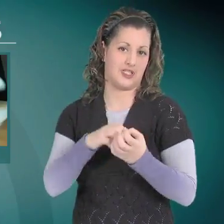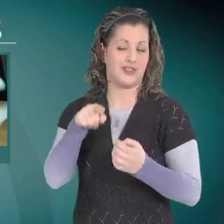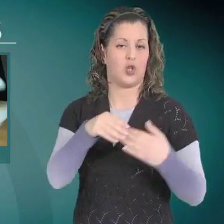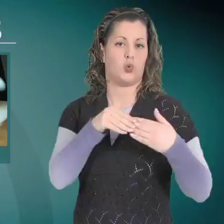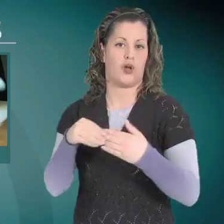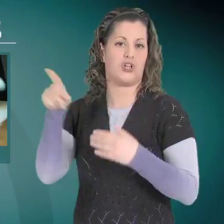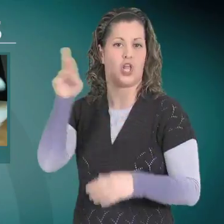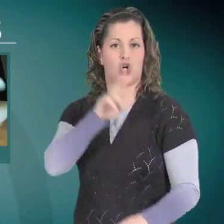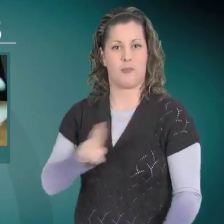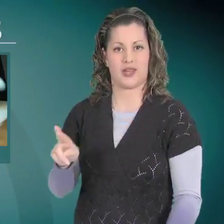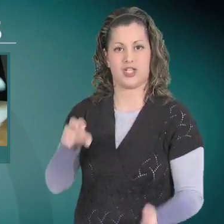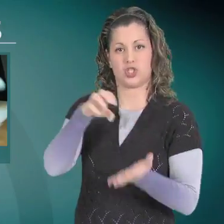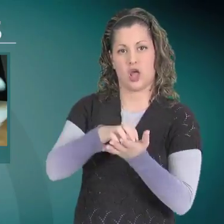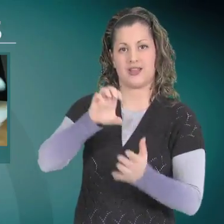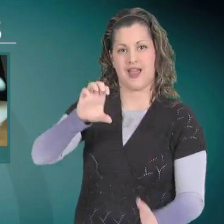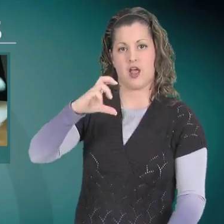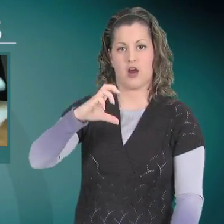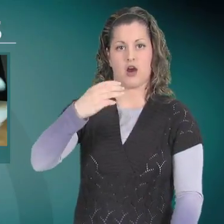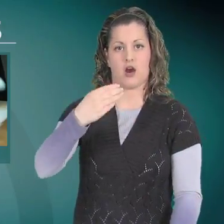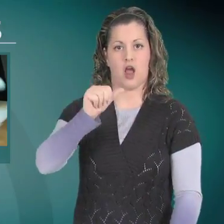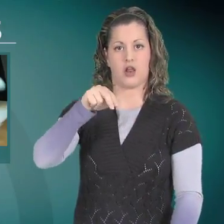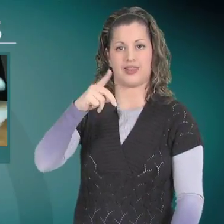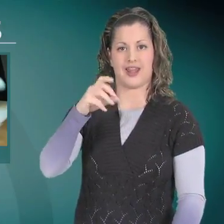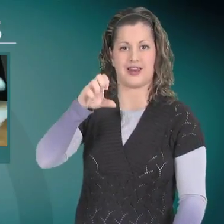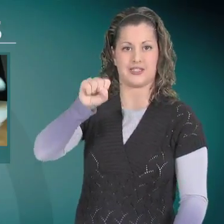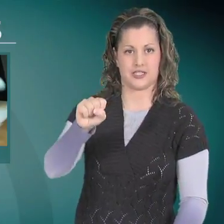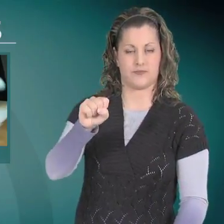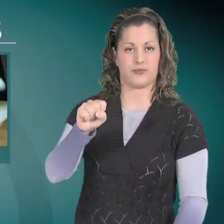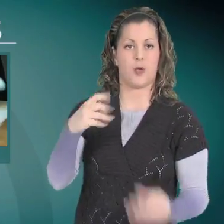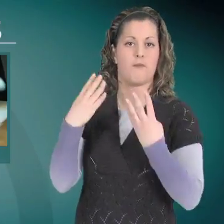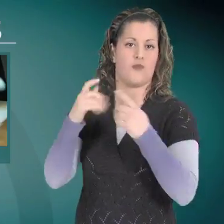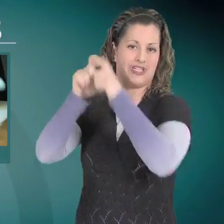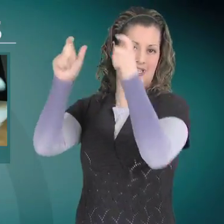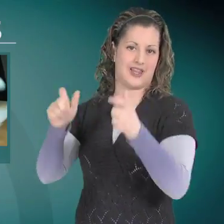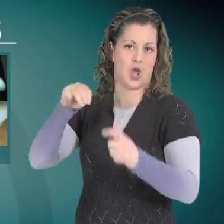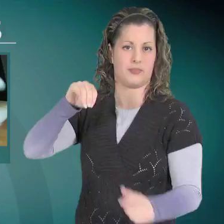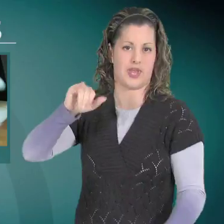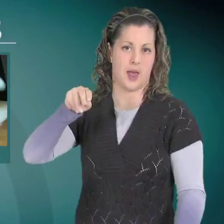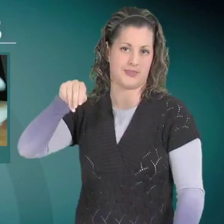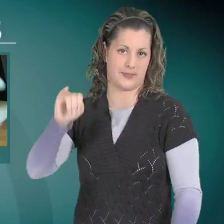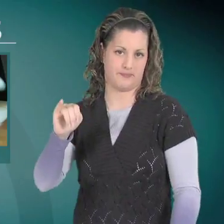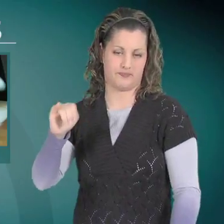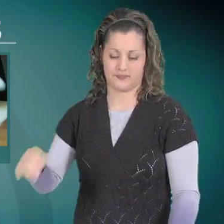im bowling stattfinden der austragungsort ist in der romandie in der stadt sondern im bowlingcenter miami